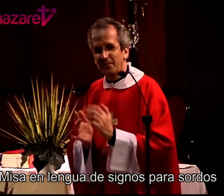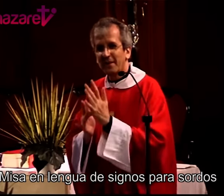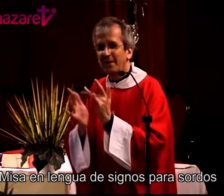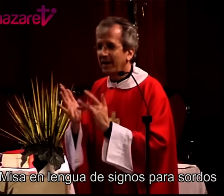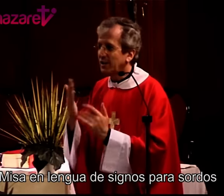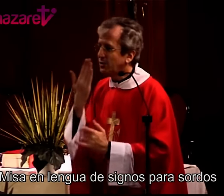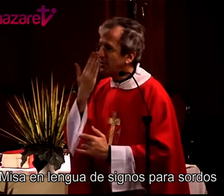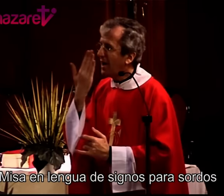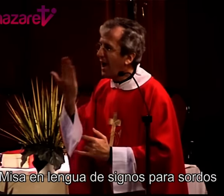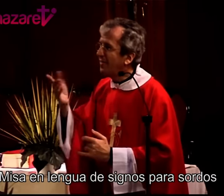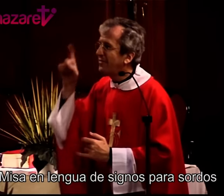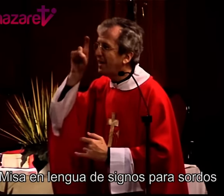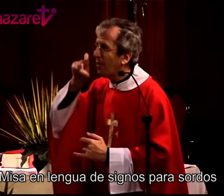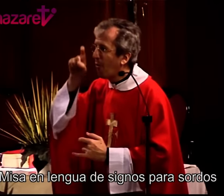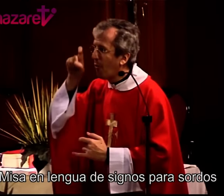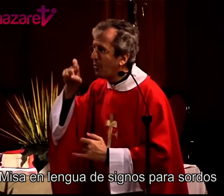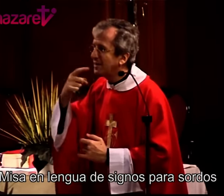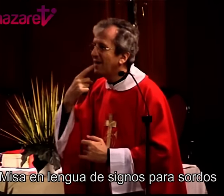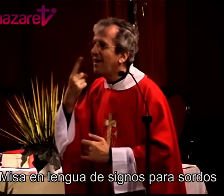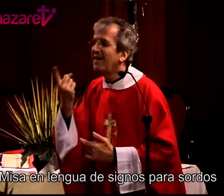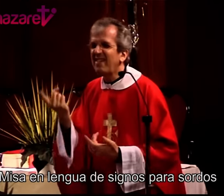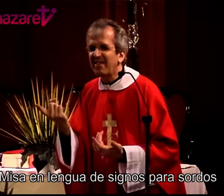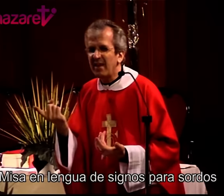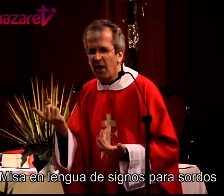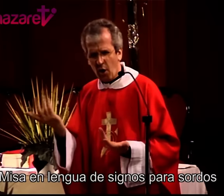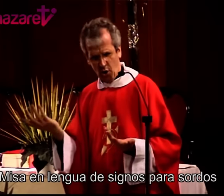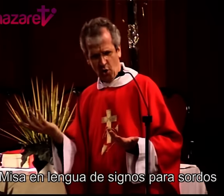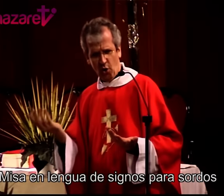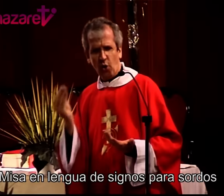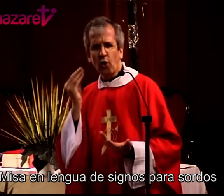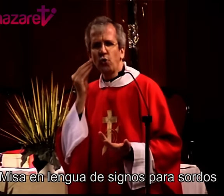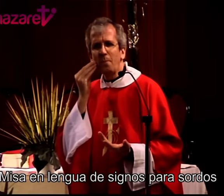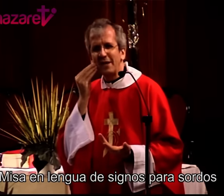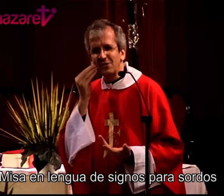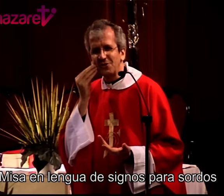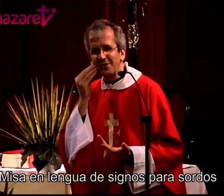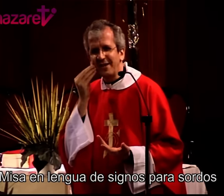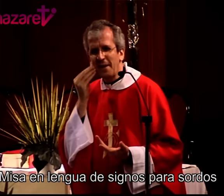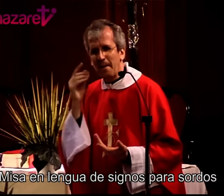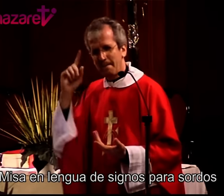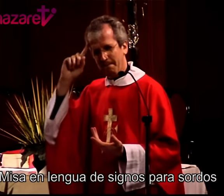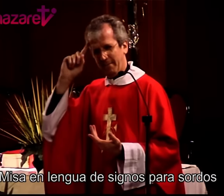equivocado. Jesús, ante Judas, le dice: con un beso